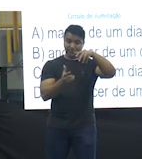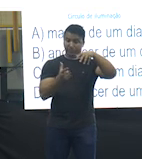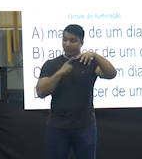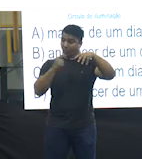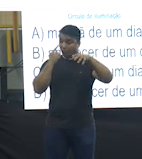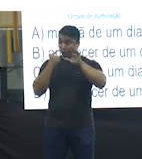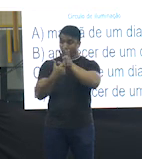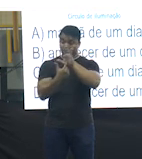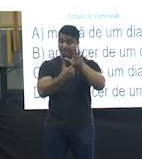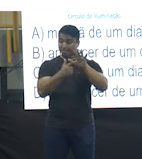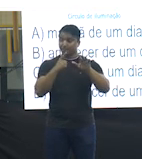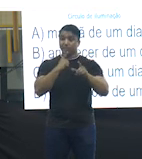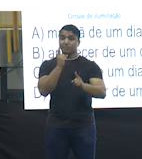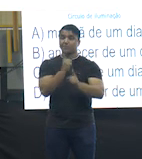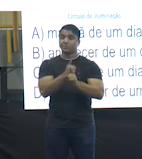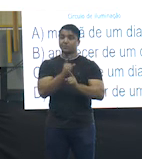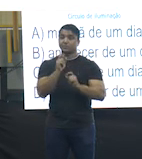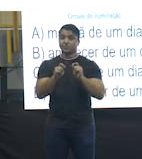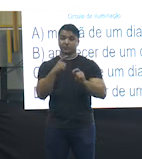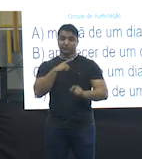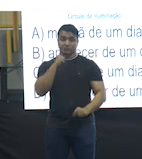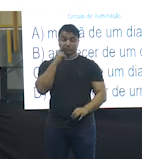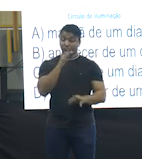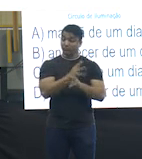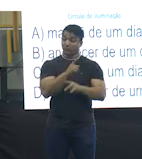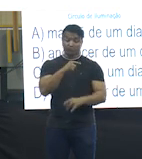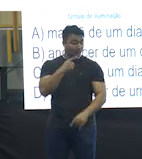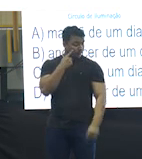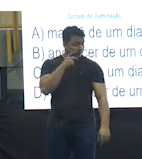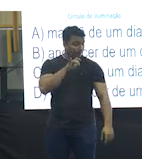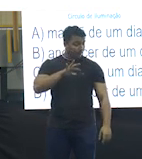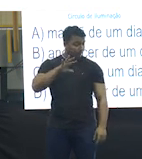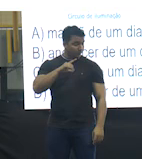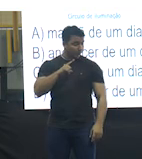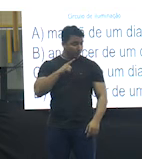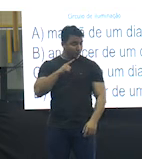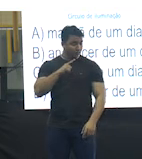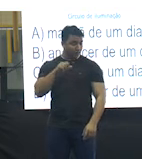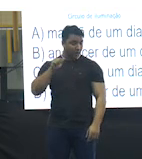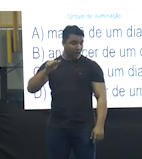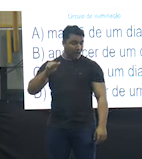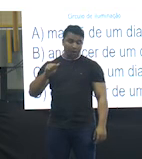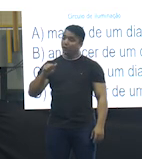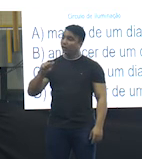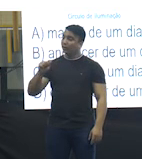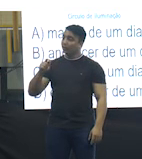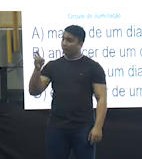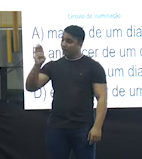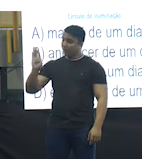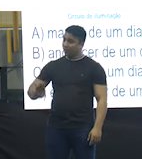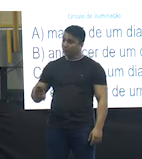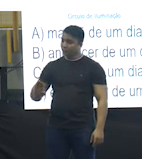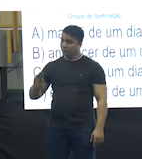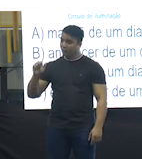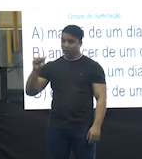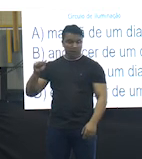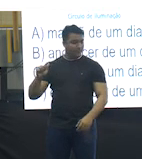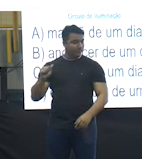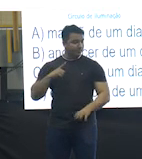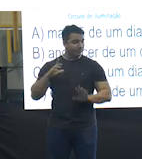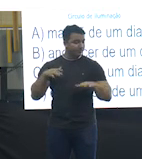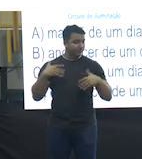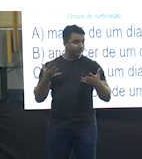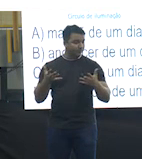posição apresentada, verifica-se que na cidade brasileira, identificada na figura do ponto A, é qual dos